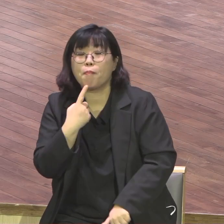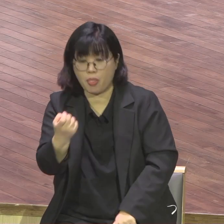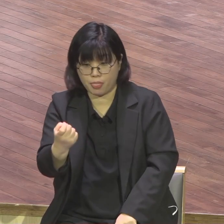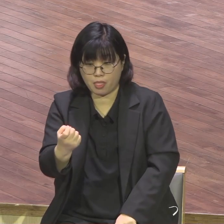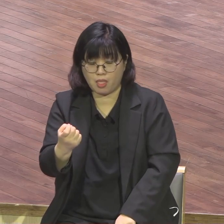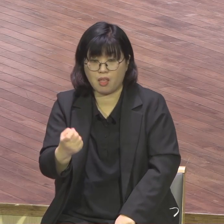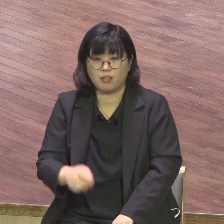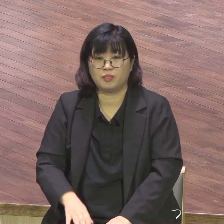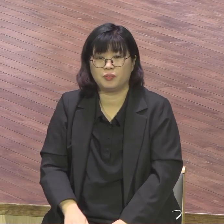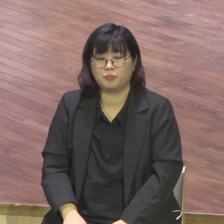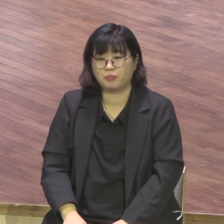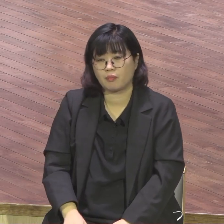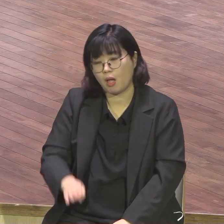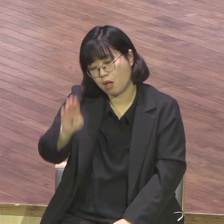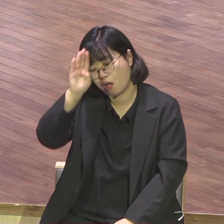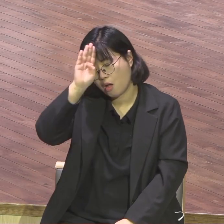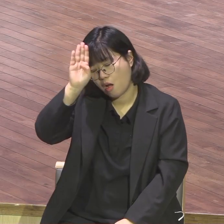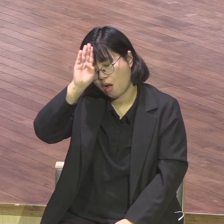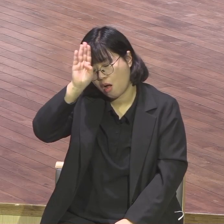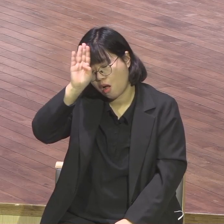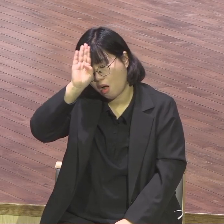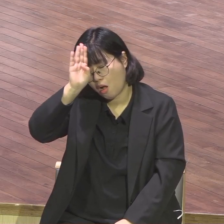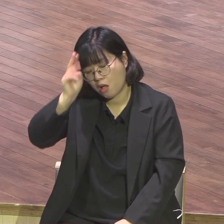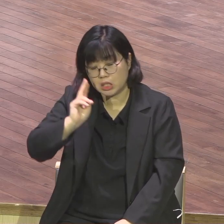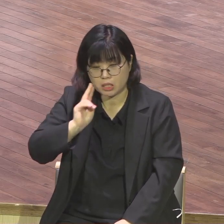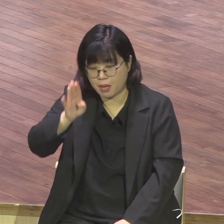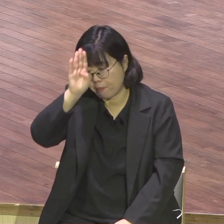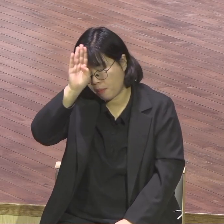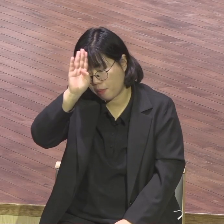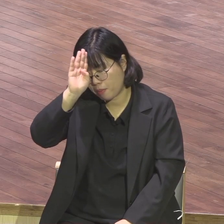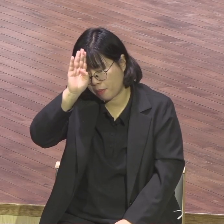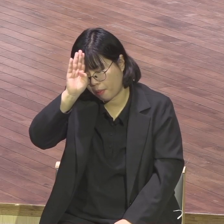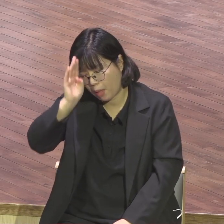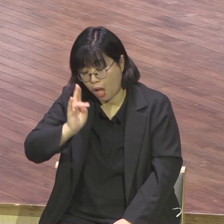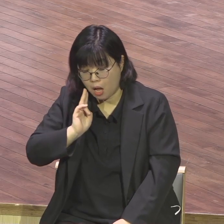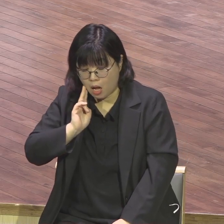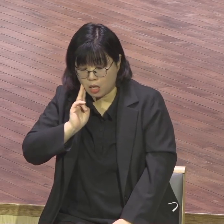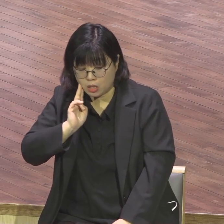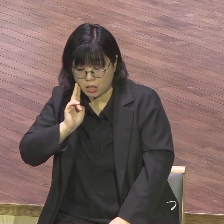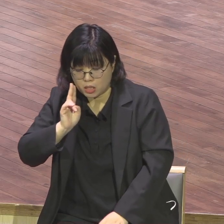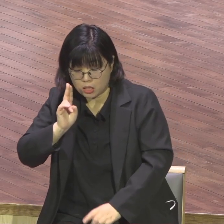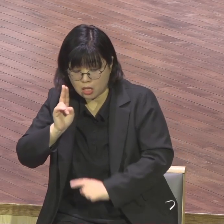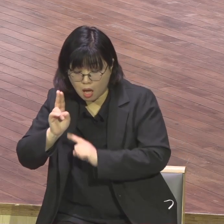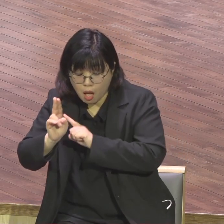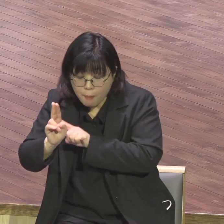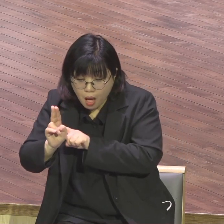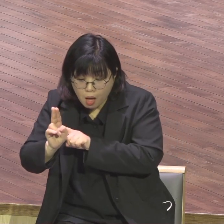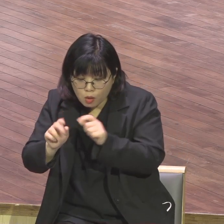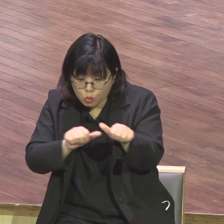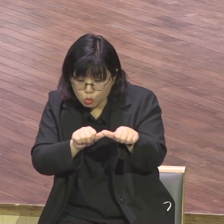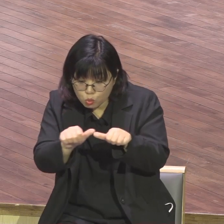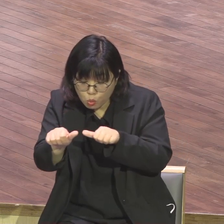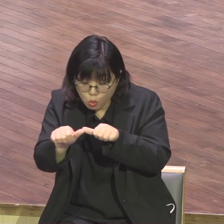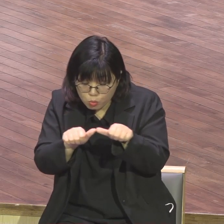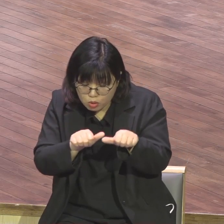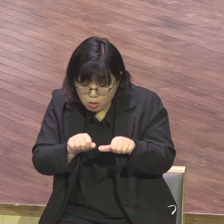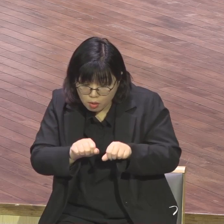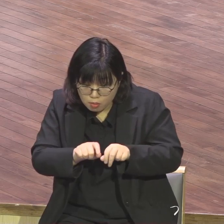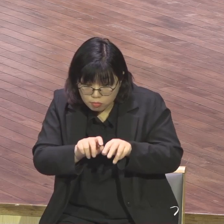있는데 자기 병이 빌립보 교회 성도들에게 알려진 것 때문에 오히려 더 근심을